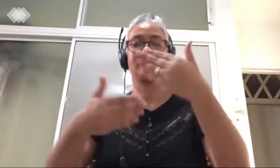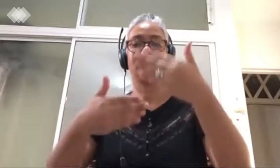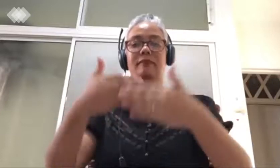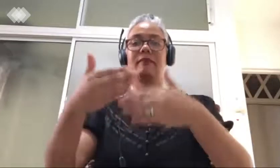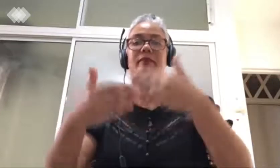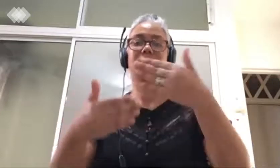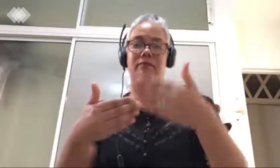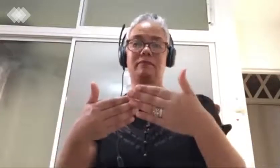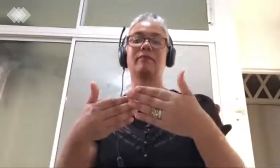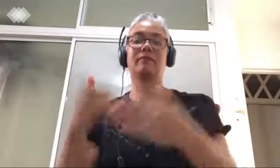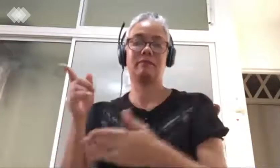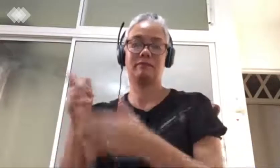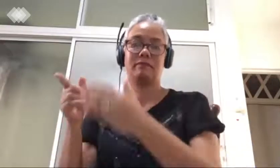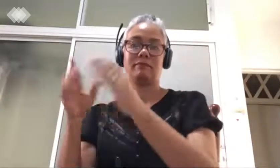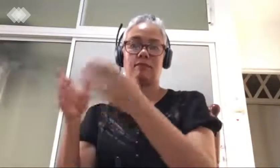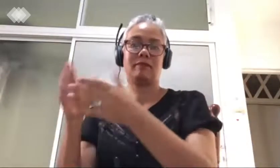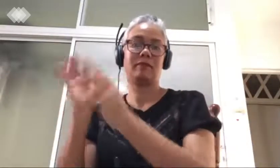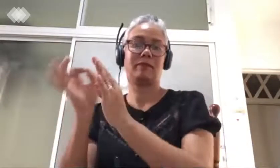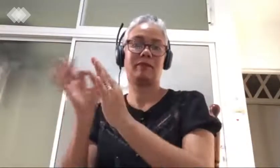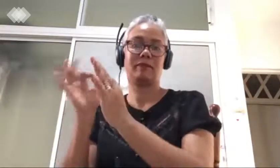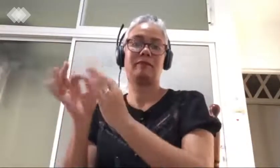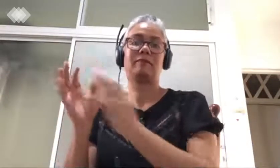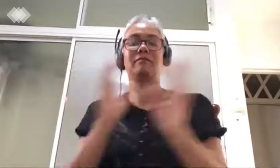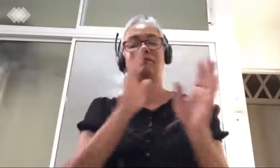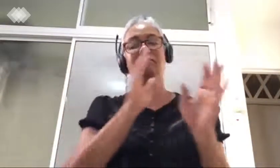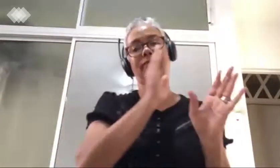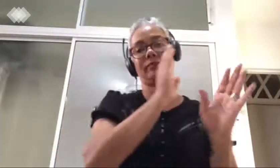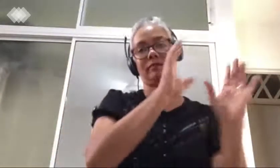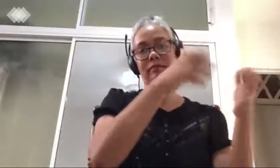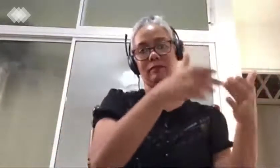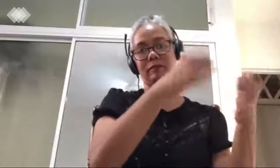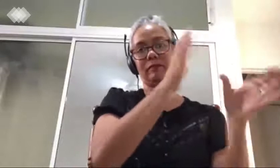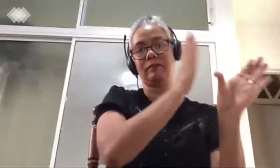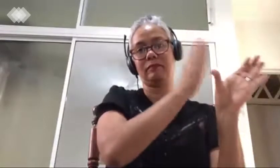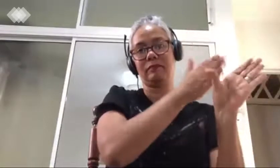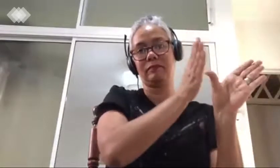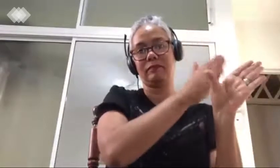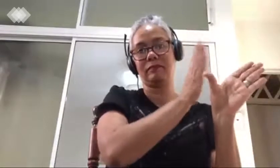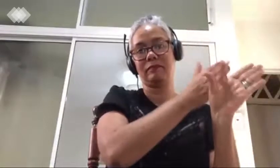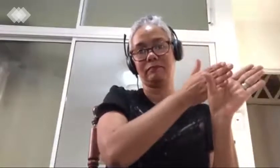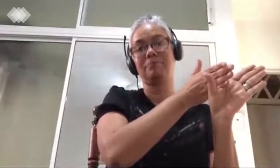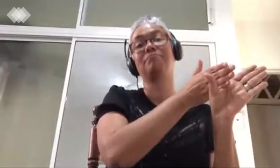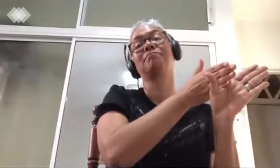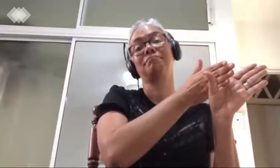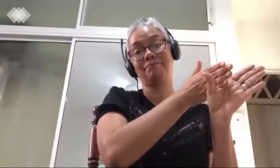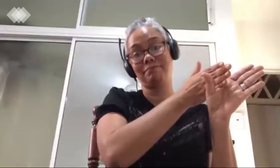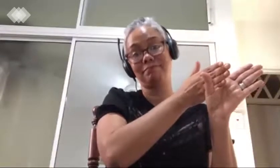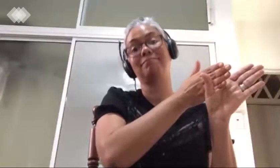dado Infoiles y el CODOPSI, la oportunidad de